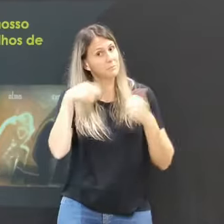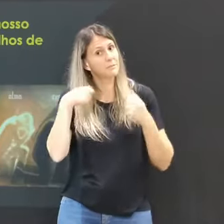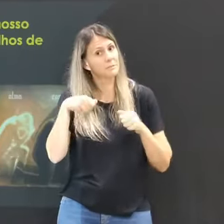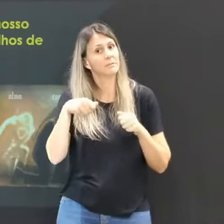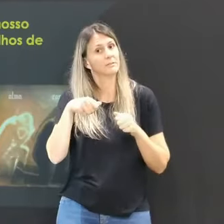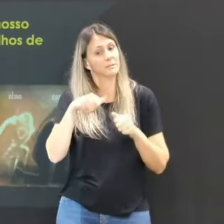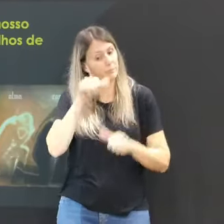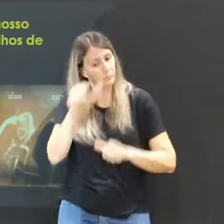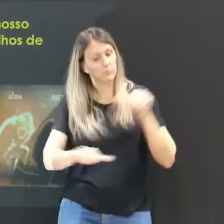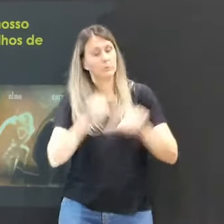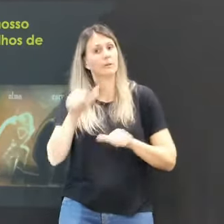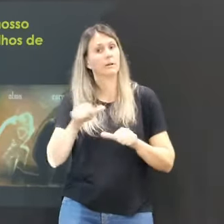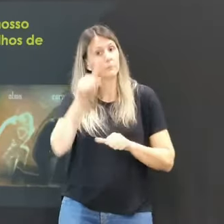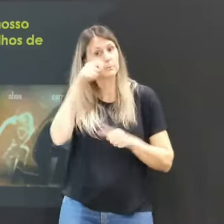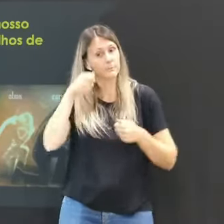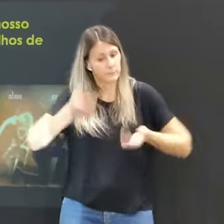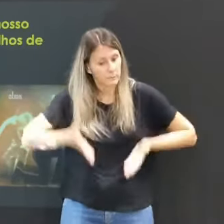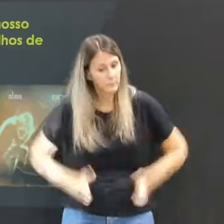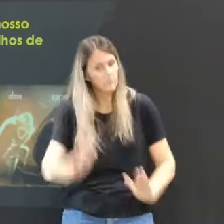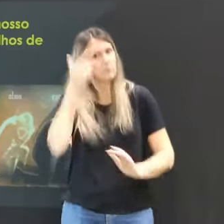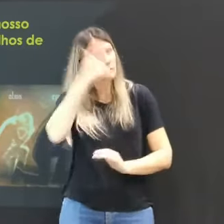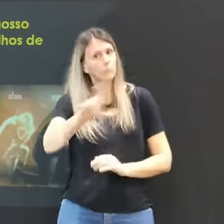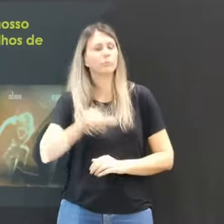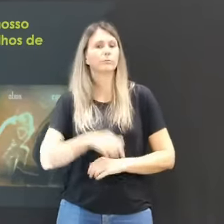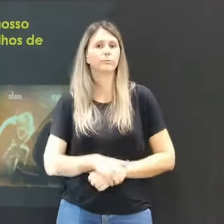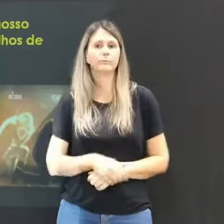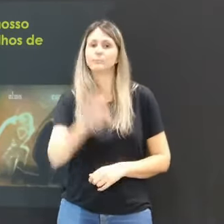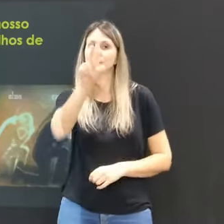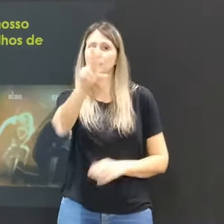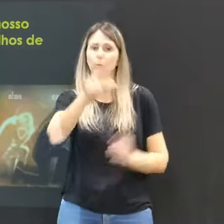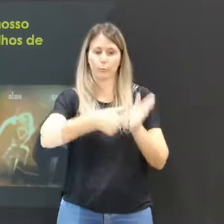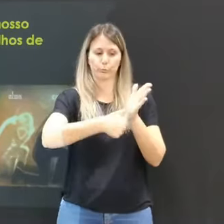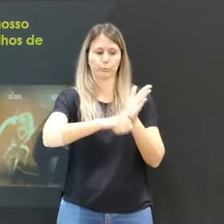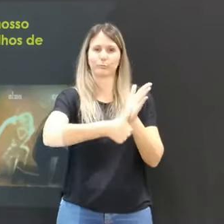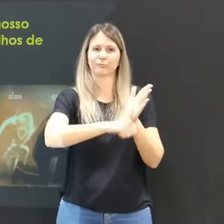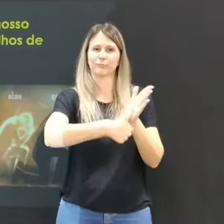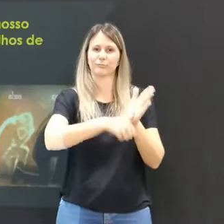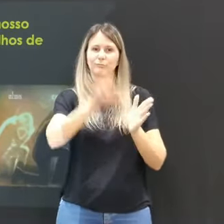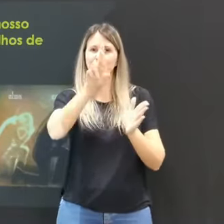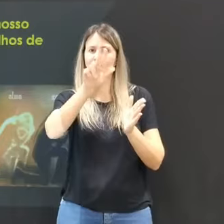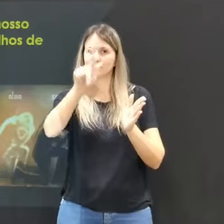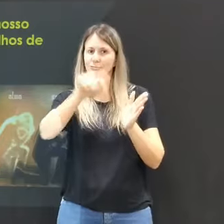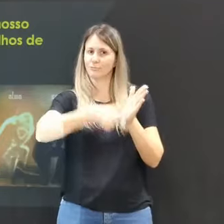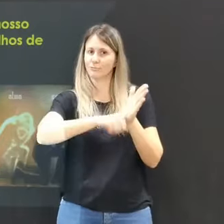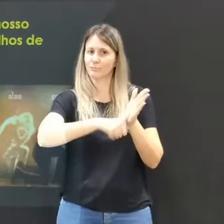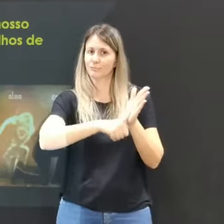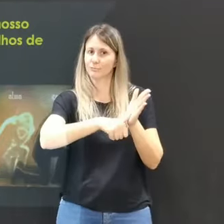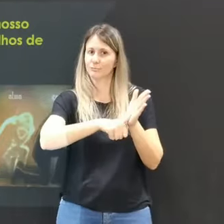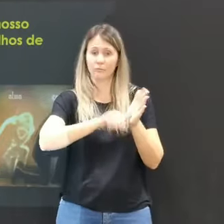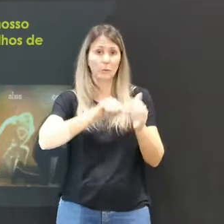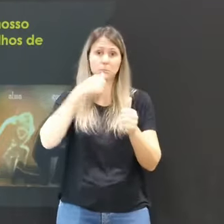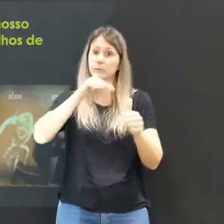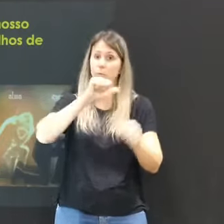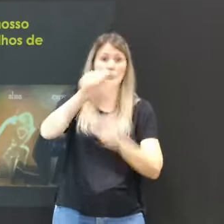Você precisa ter uma transformação da sua vida, você precisa nascer de novo. Você entende, por exemplo, o RG? Você